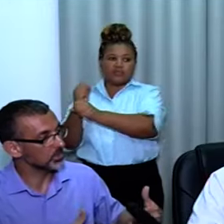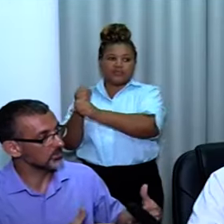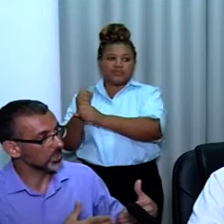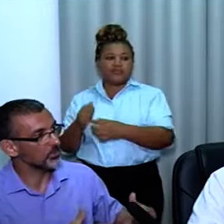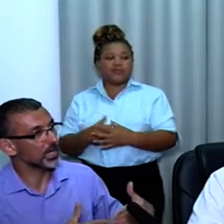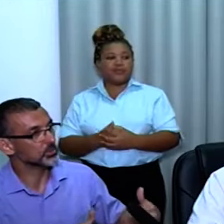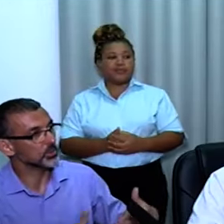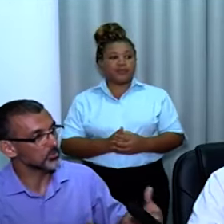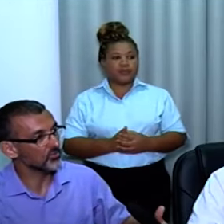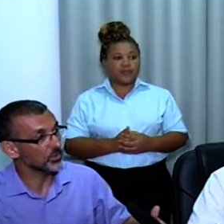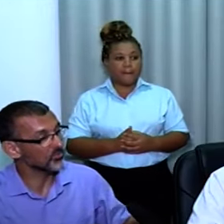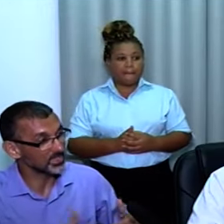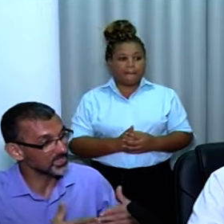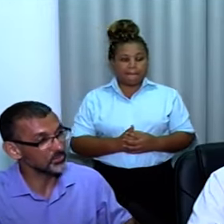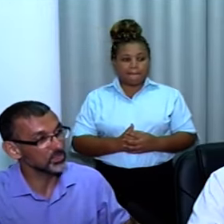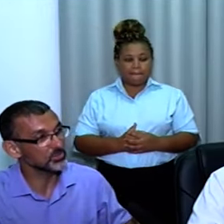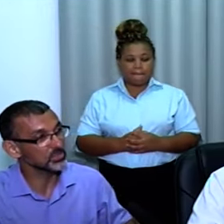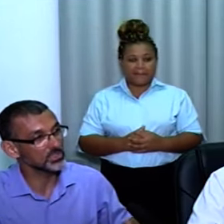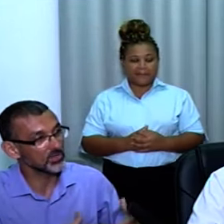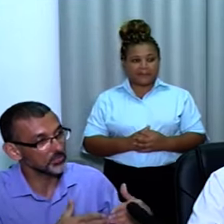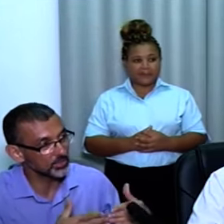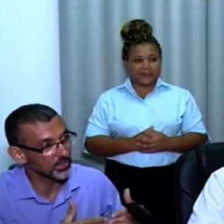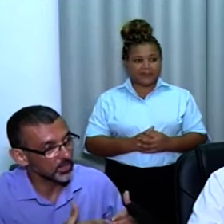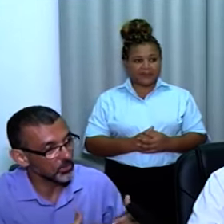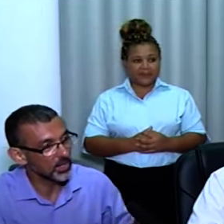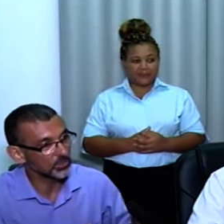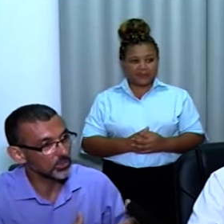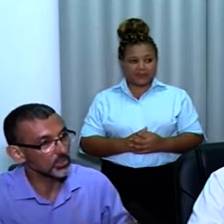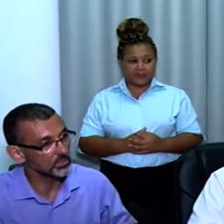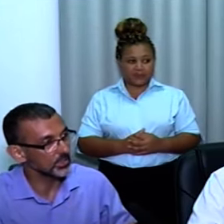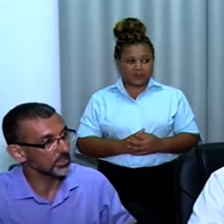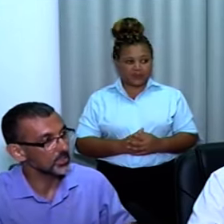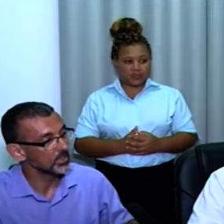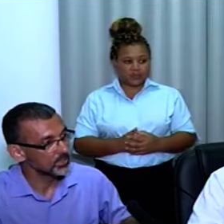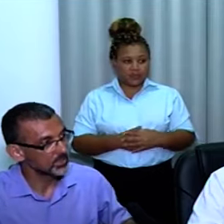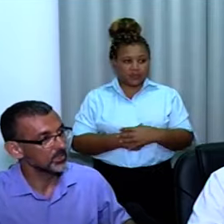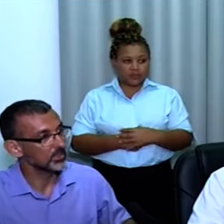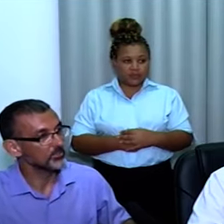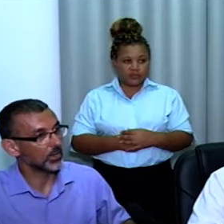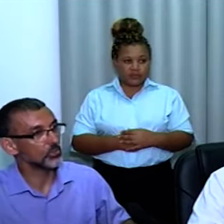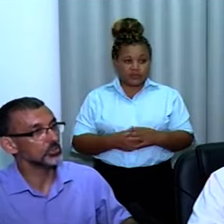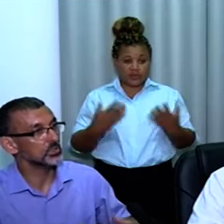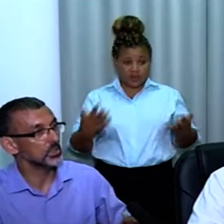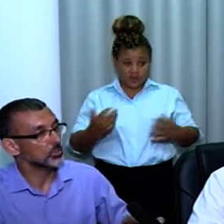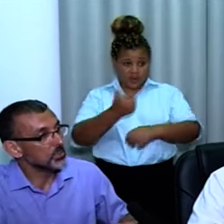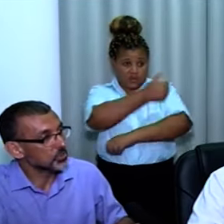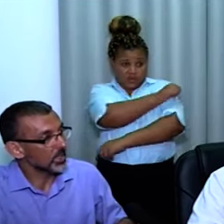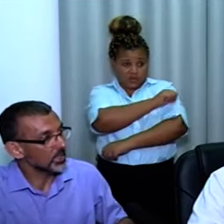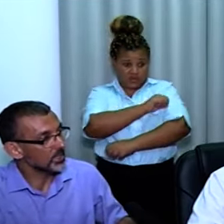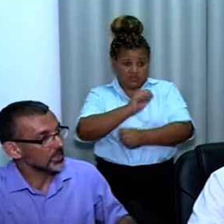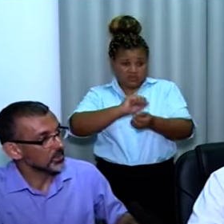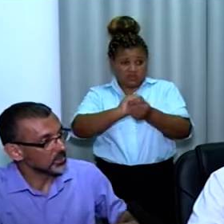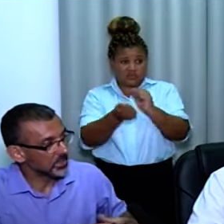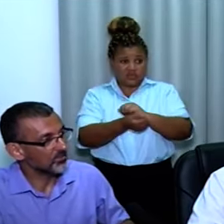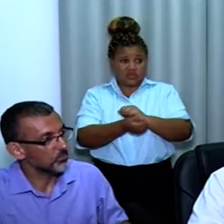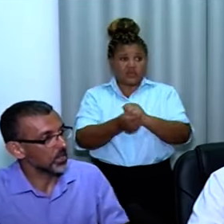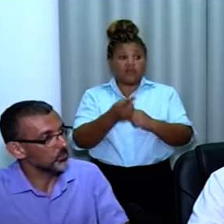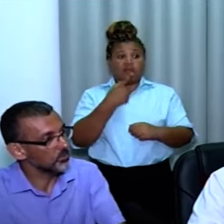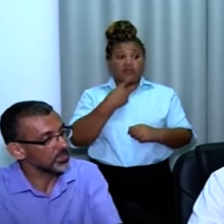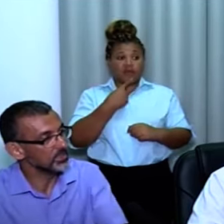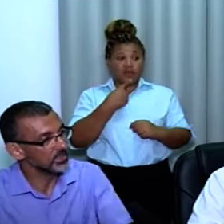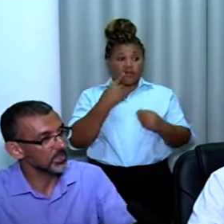réduit, ben l'opération qui nous peut faire, this emergency avec ben l'opération cancer, à cause nous besoin staff